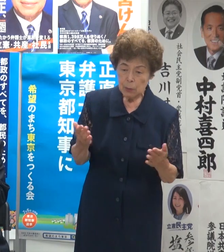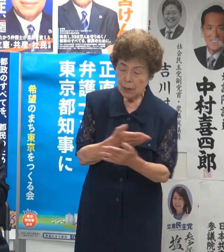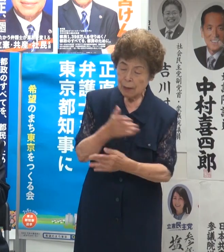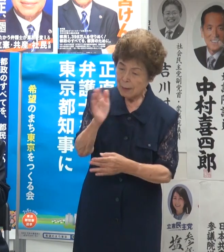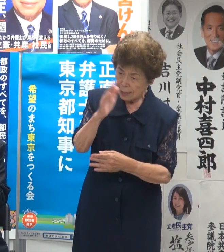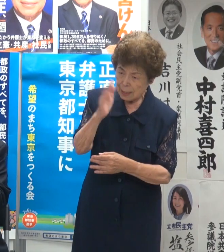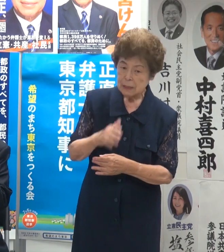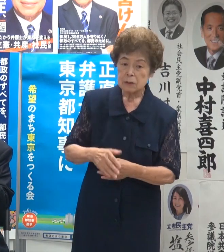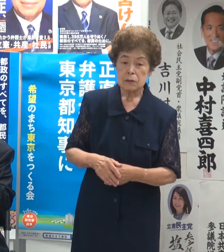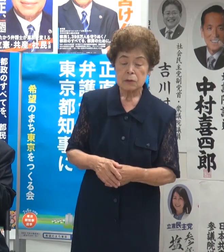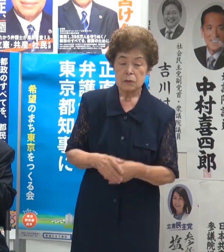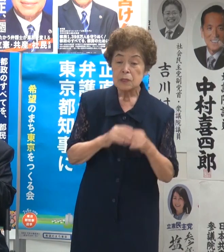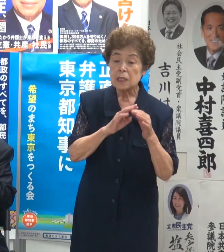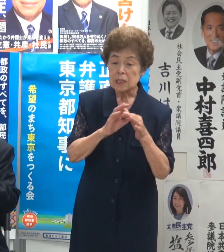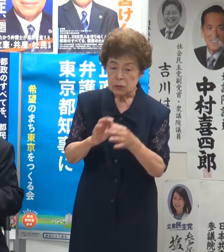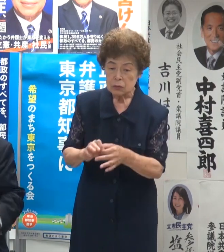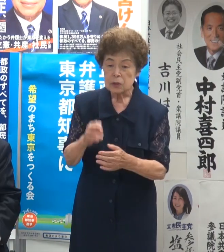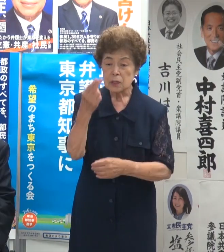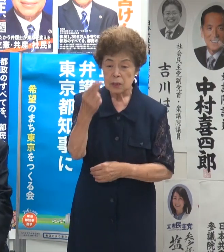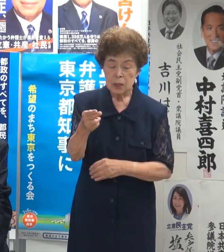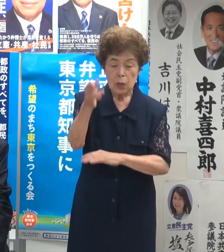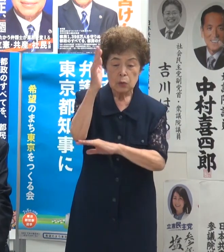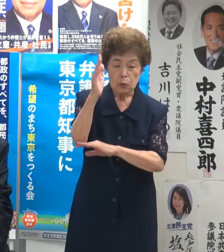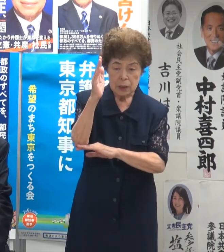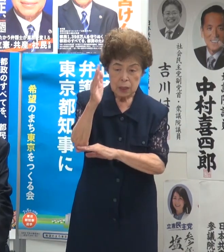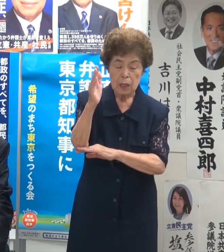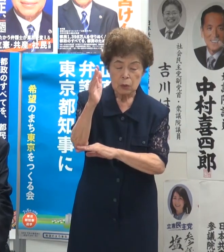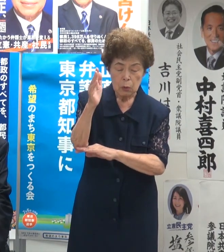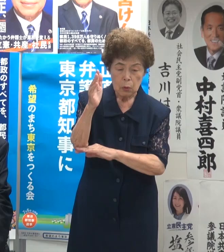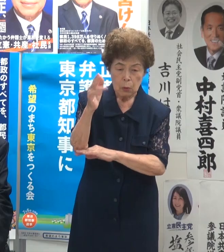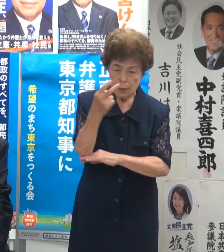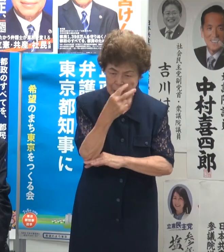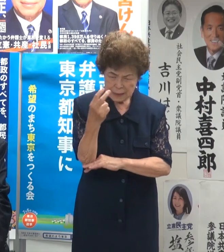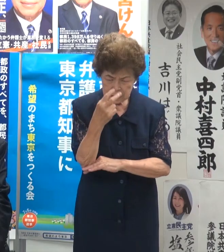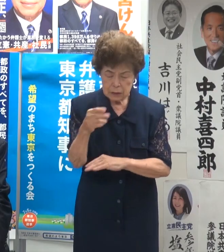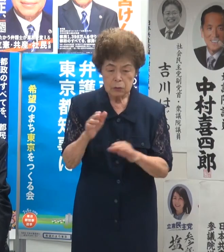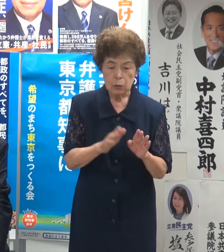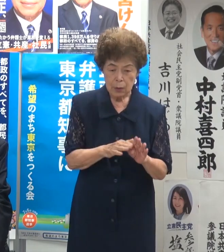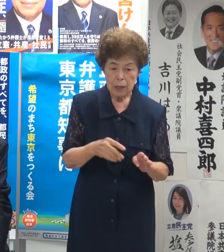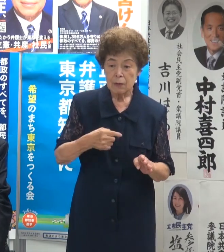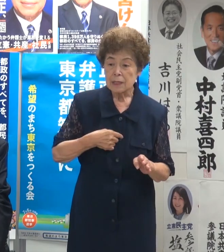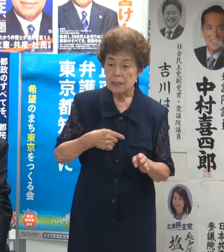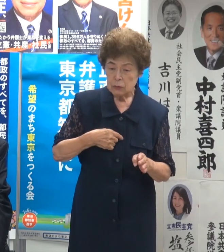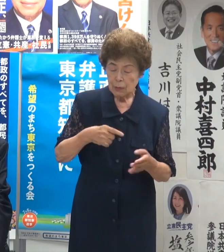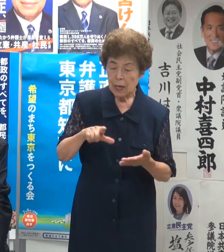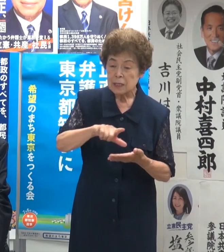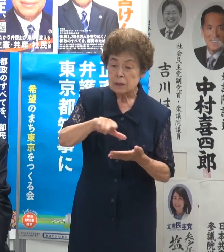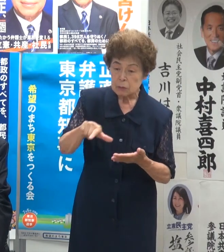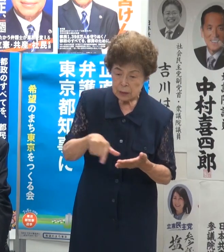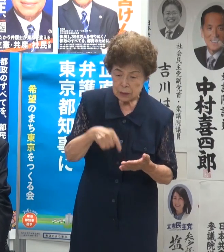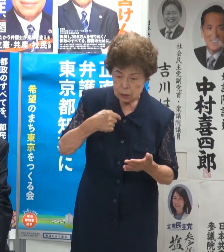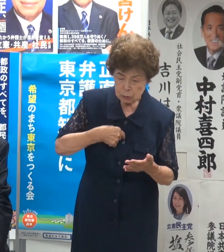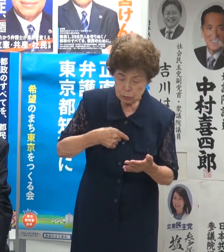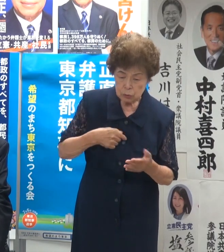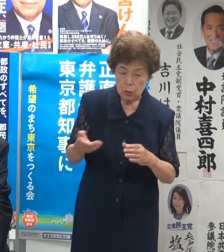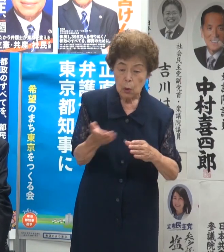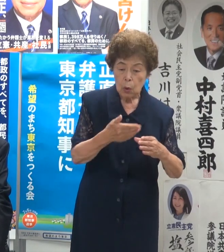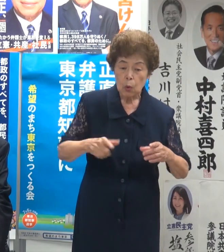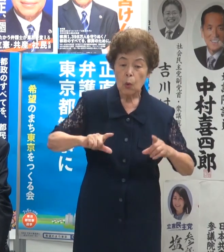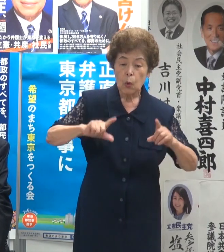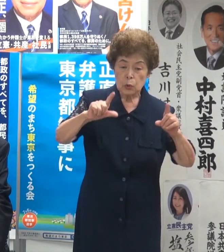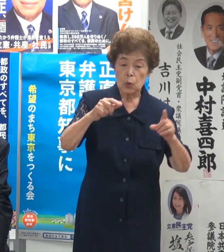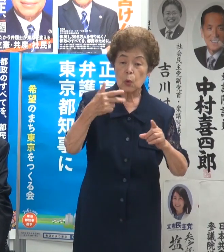して引き続き都政の監視とか、まあ、私は地元でですね、高等市民連